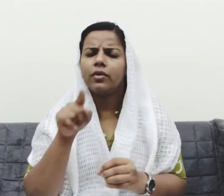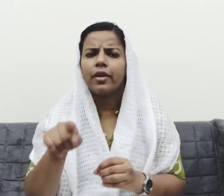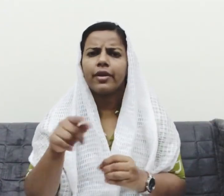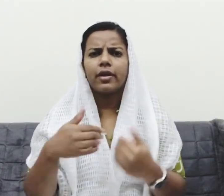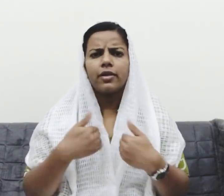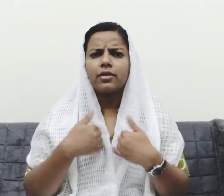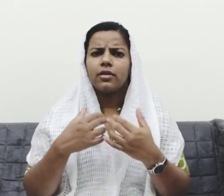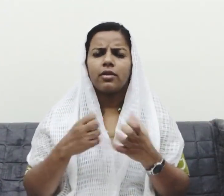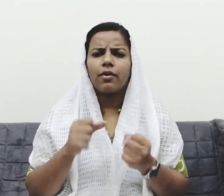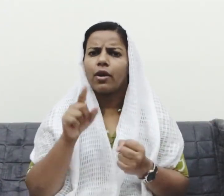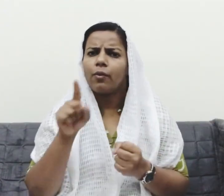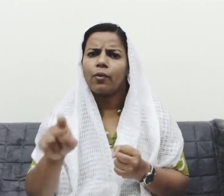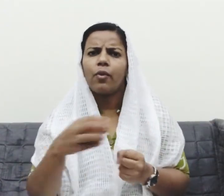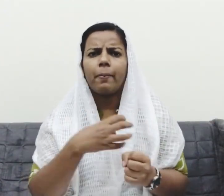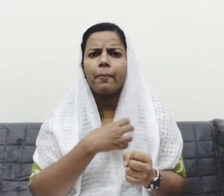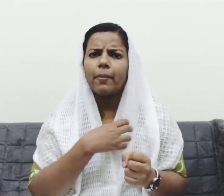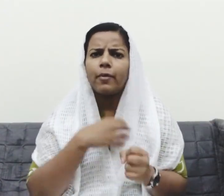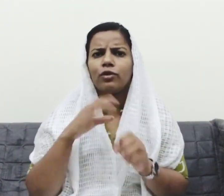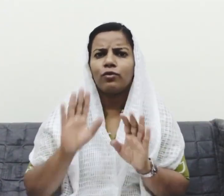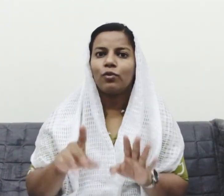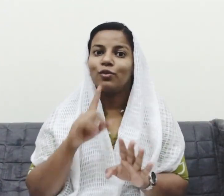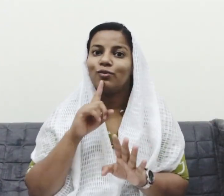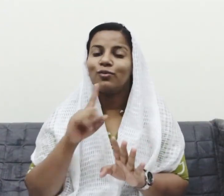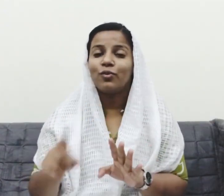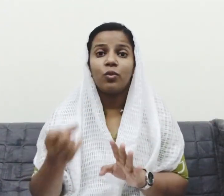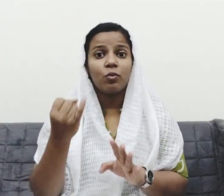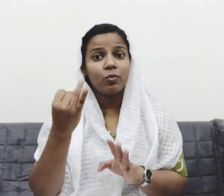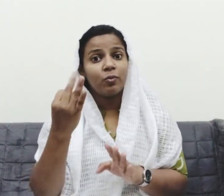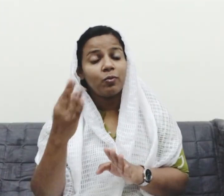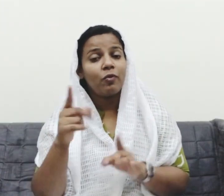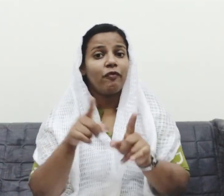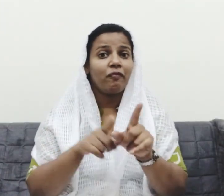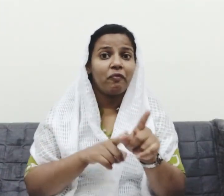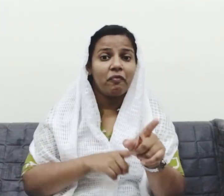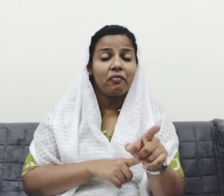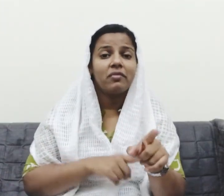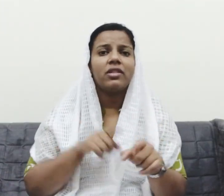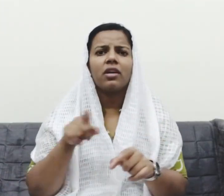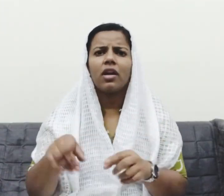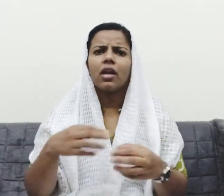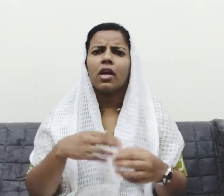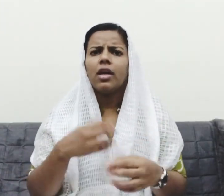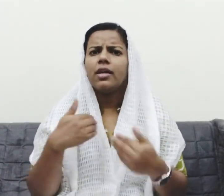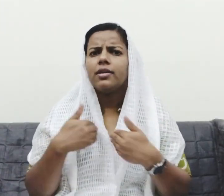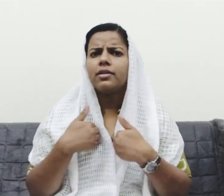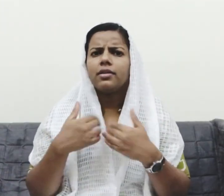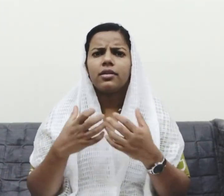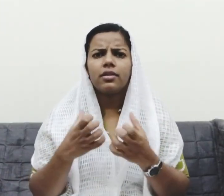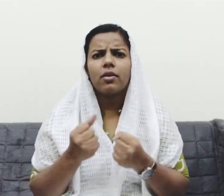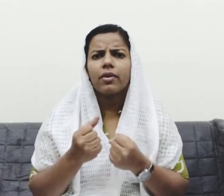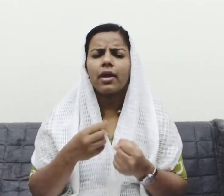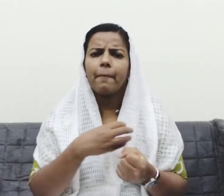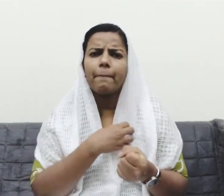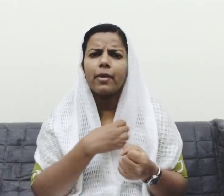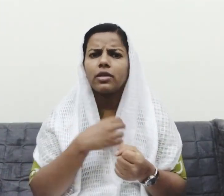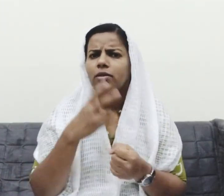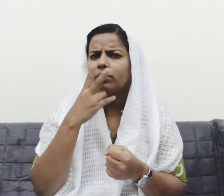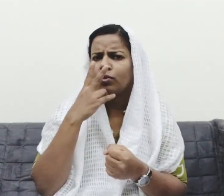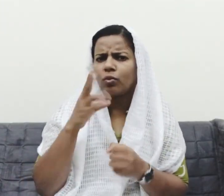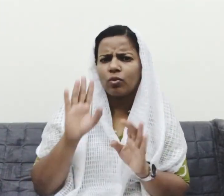നിനക്ക് സൗഖ്യമാകുവാൻ മനസ്സുണ്ടോ? അതായത് കാലങ്ങളായി ഇവൻ കിടന്നിട്ട് ഇവന് സൗഖ്യമാകാൻ മനസ്സുള്ളതായിട്ട് കർത്താവിന് അവനെ മുഖത്തോട്ട്